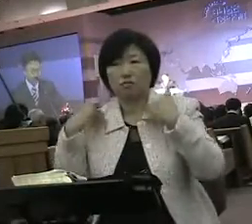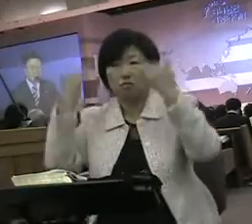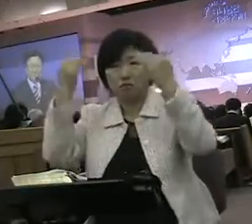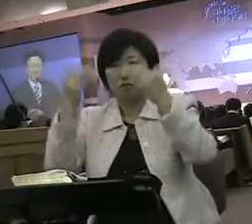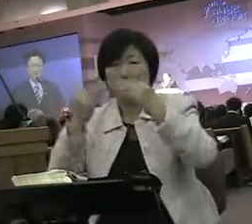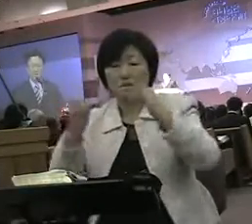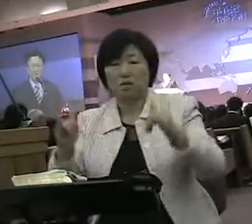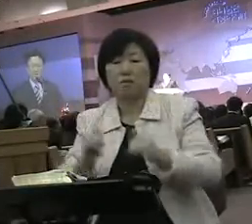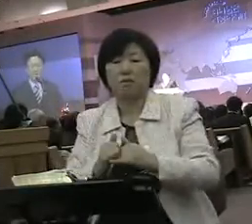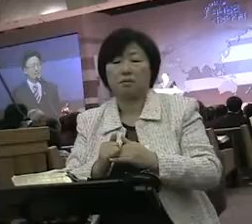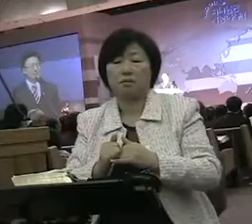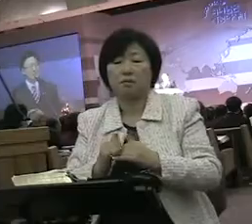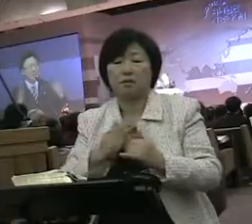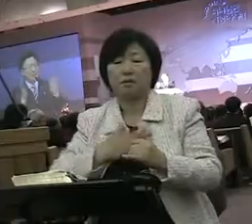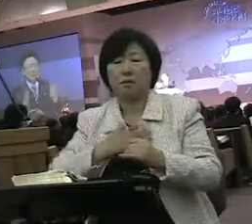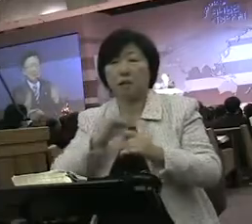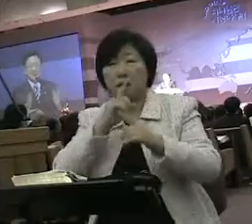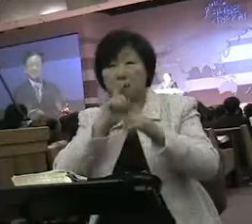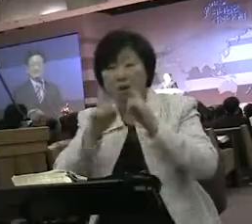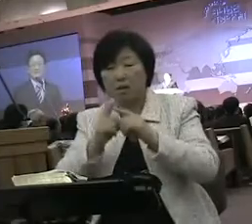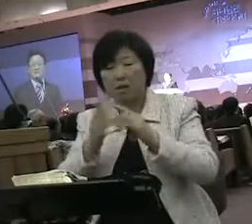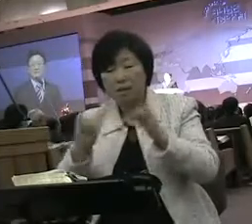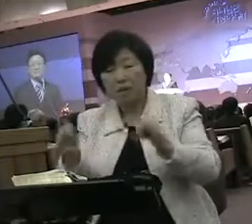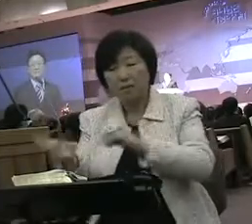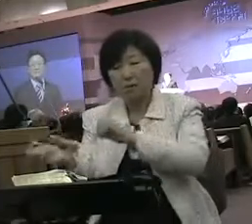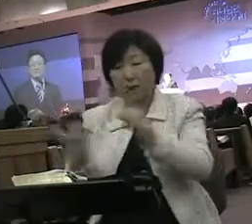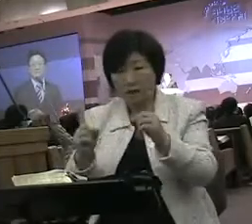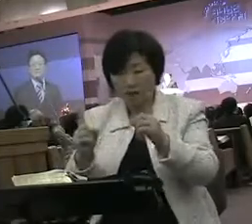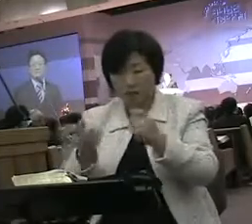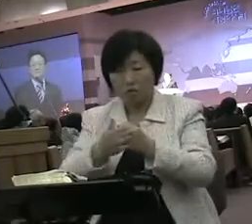사람은 내 말이 사람을 살리는가?